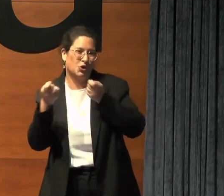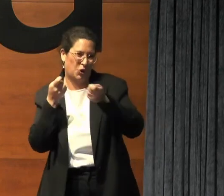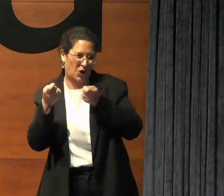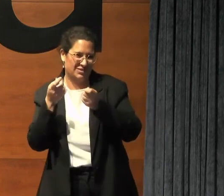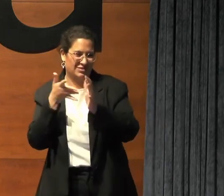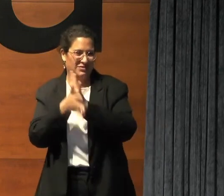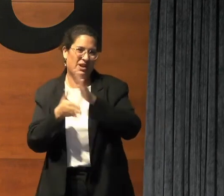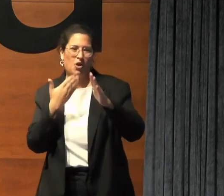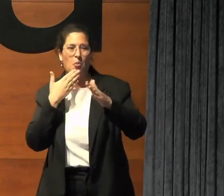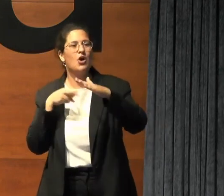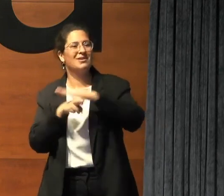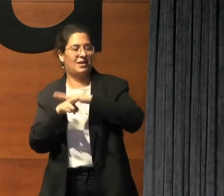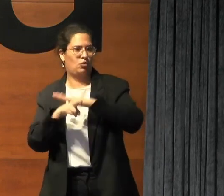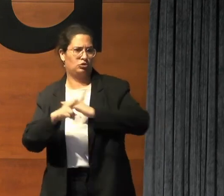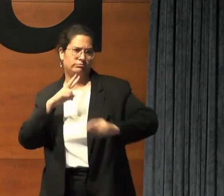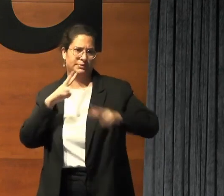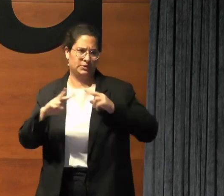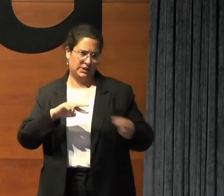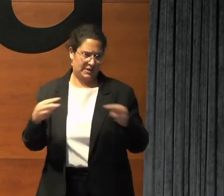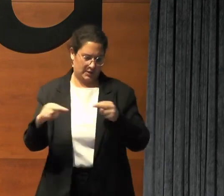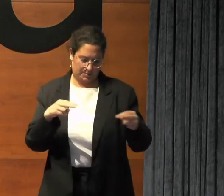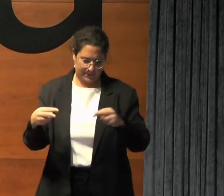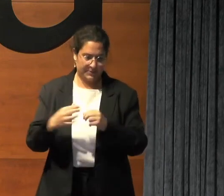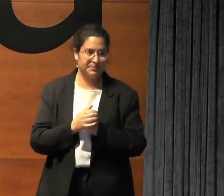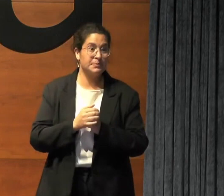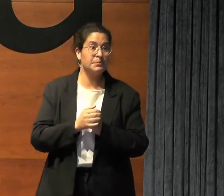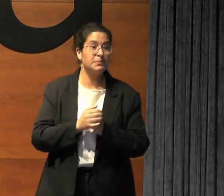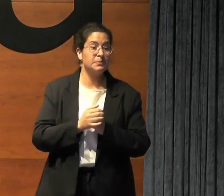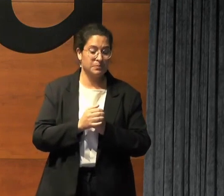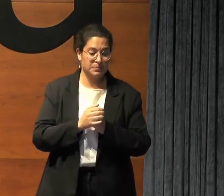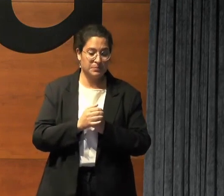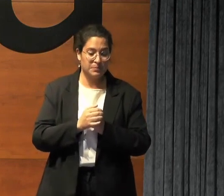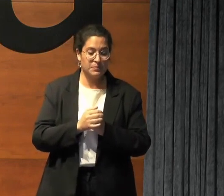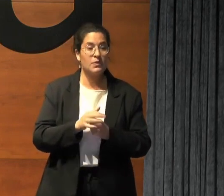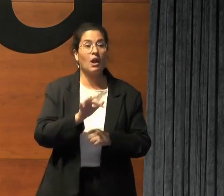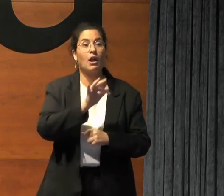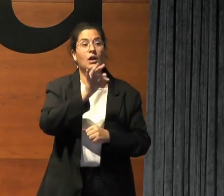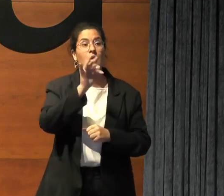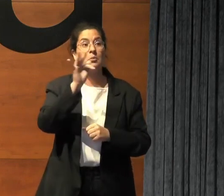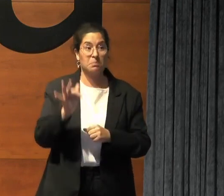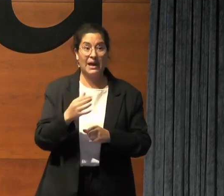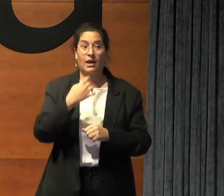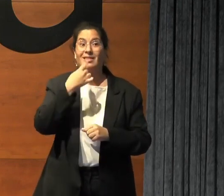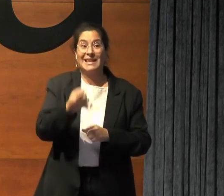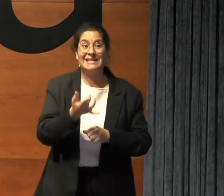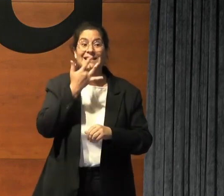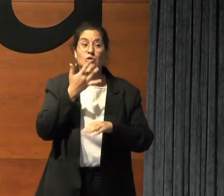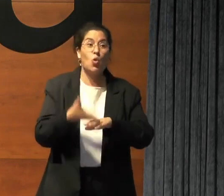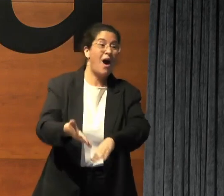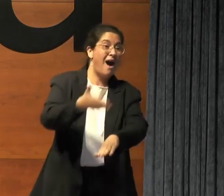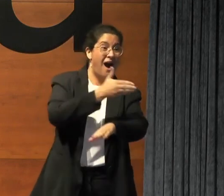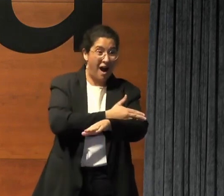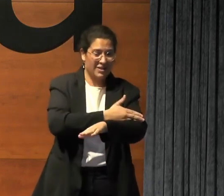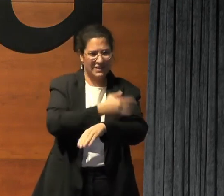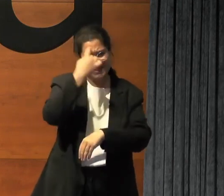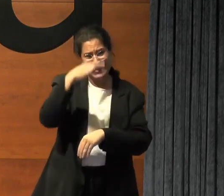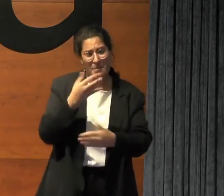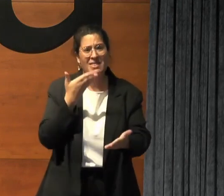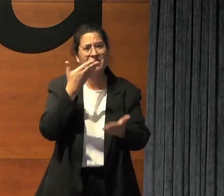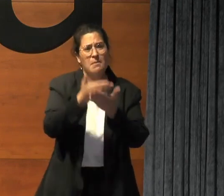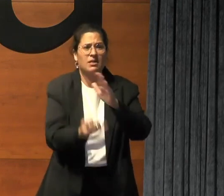resolver esas demandas que se producen en la situación de interpretación y dar respuesta de manera adecuada a la situación.